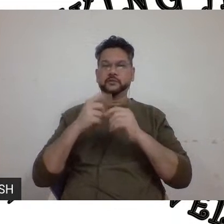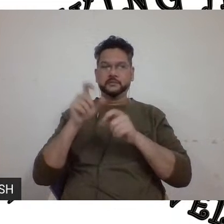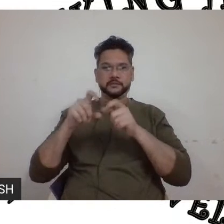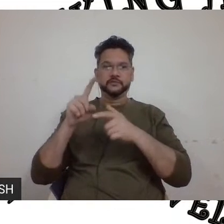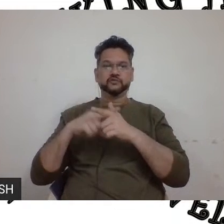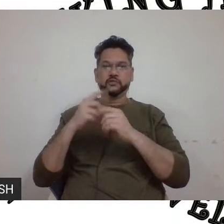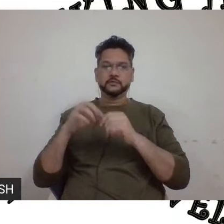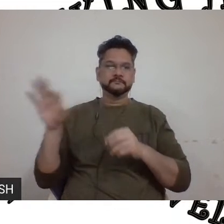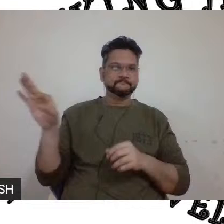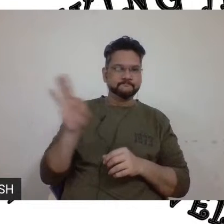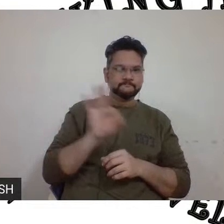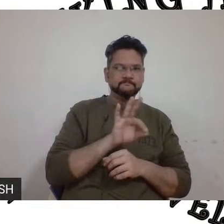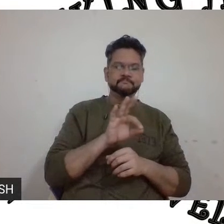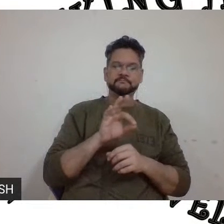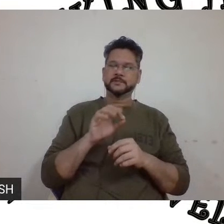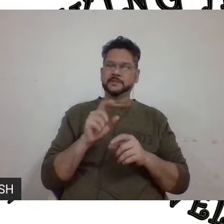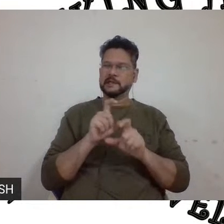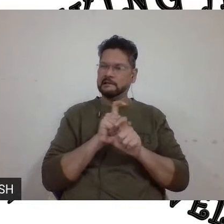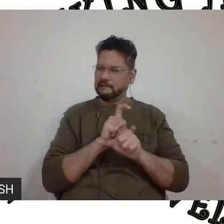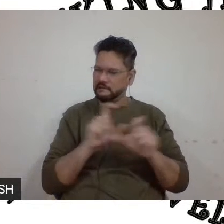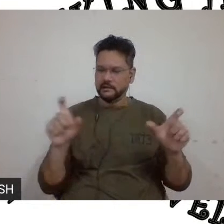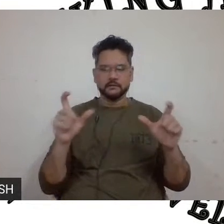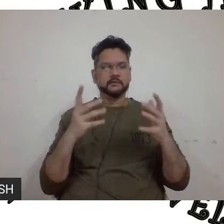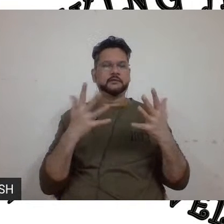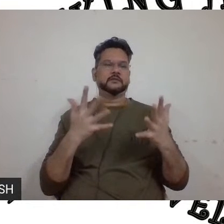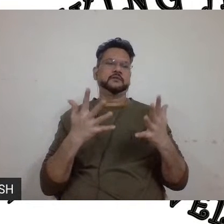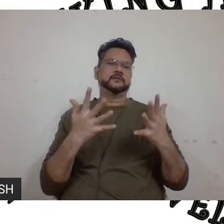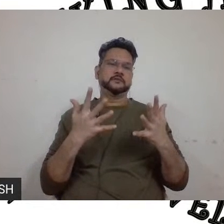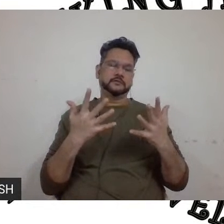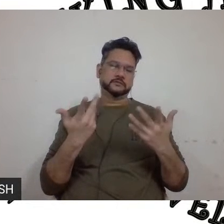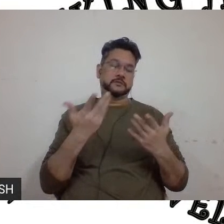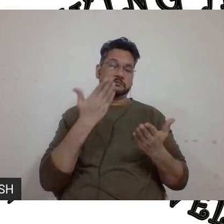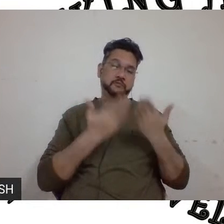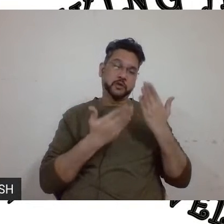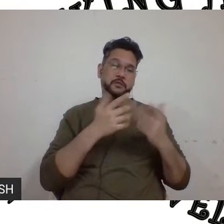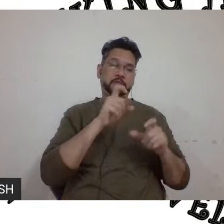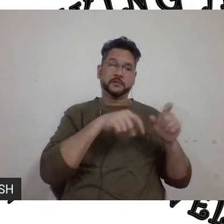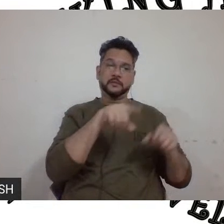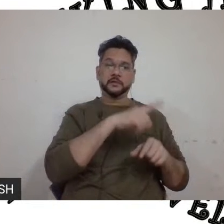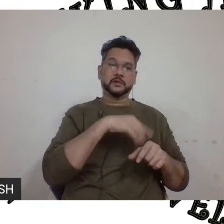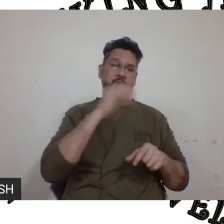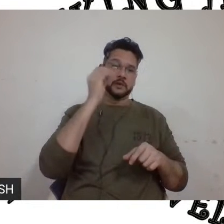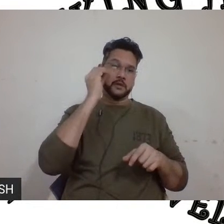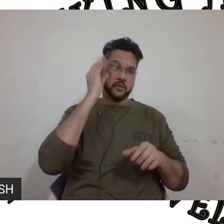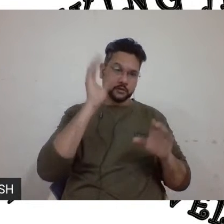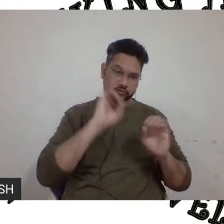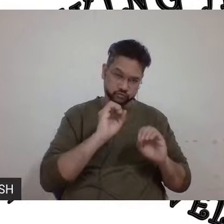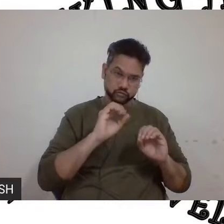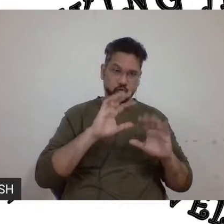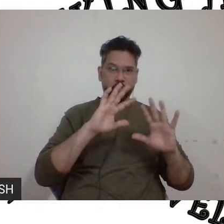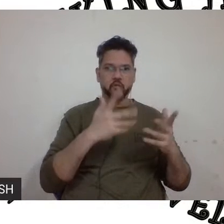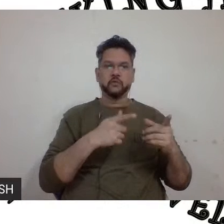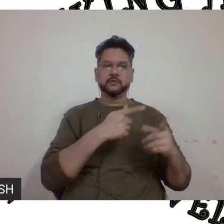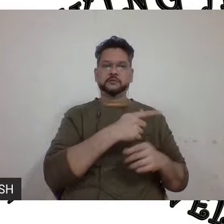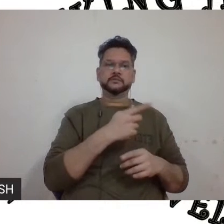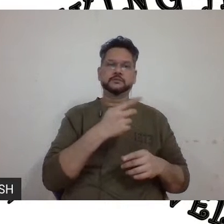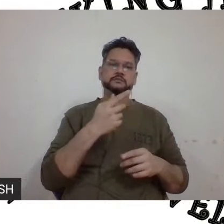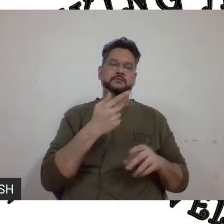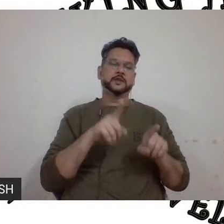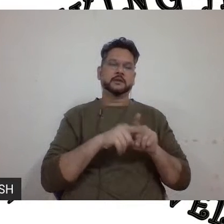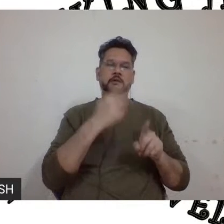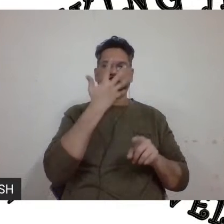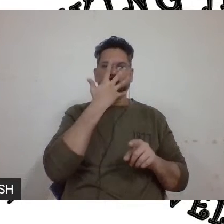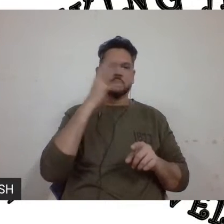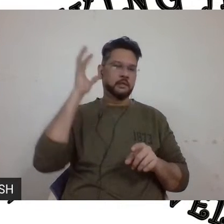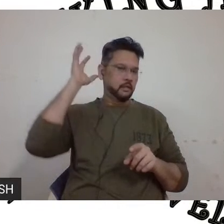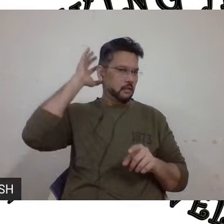तो उसमें अवेयरनेस की कमी थी या जानबूझकर किया गया या वो एक गलती थी, उसकी बात की बात है।